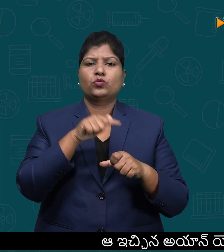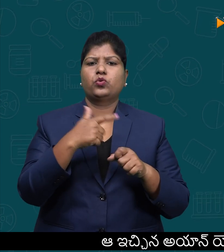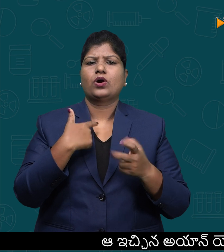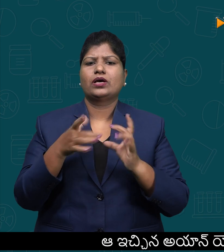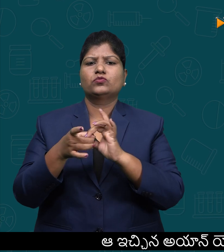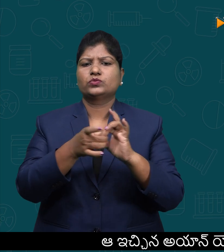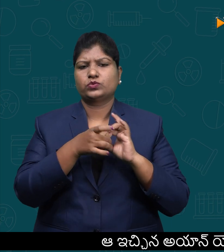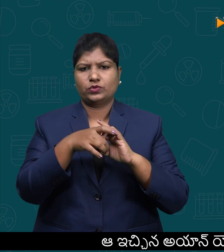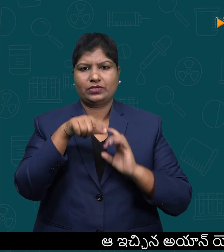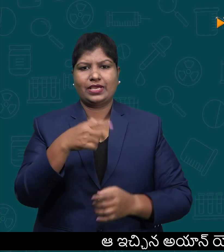అంటారు.